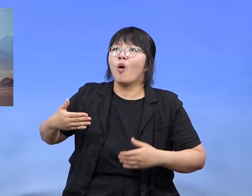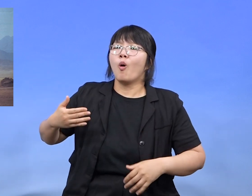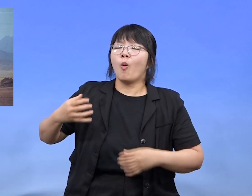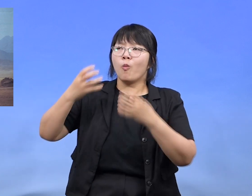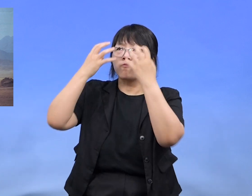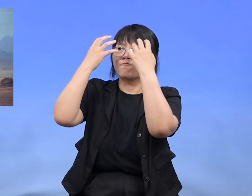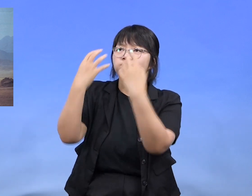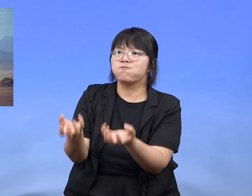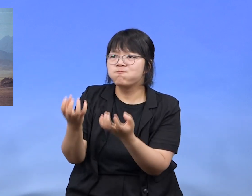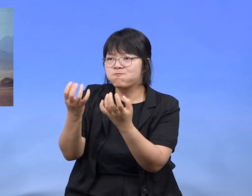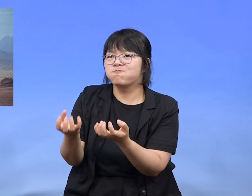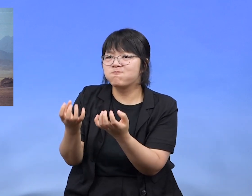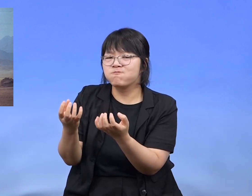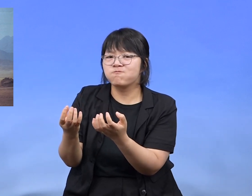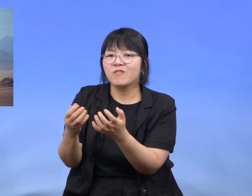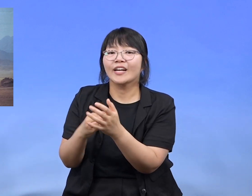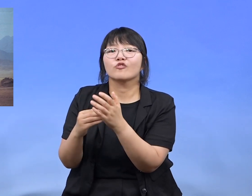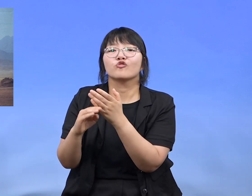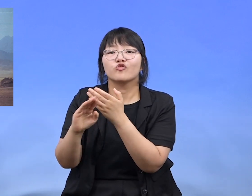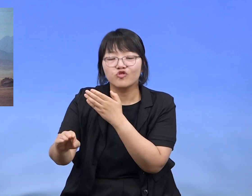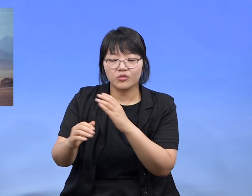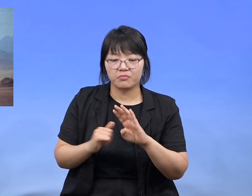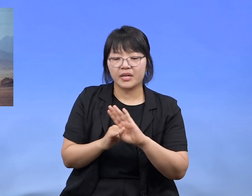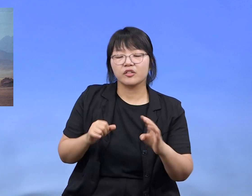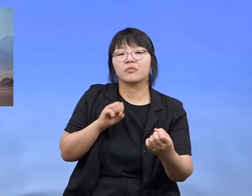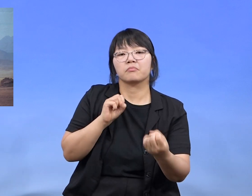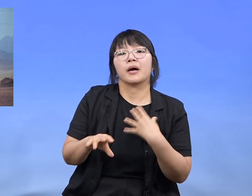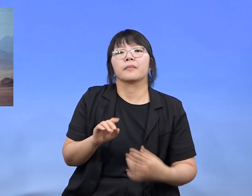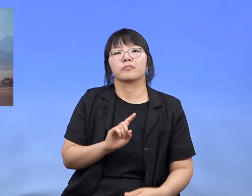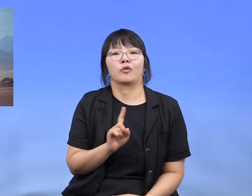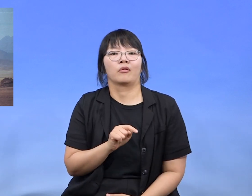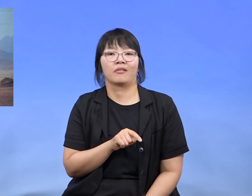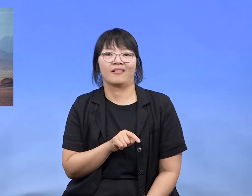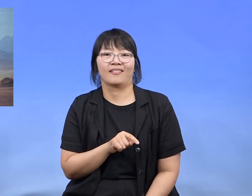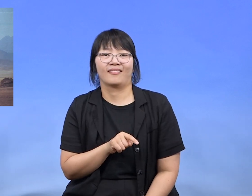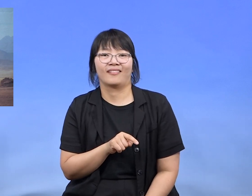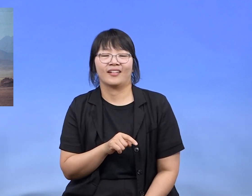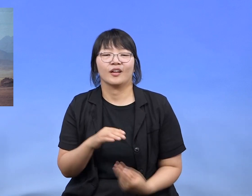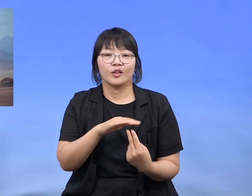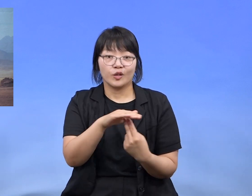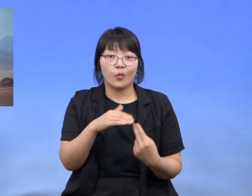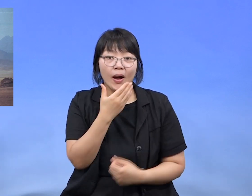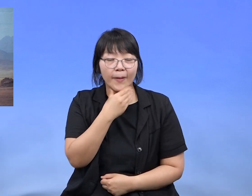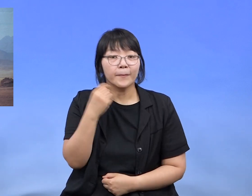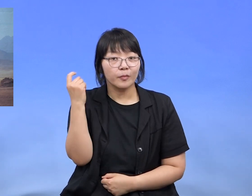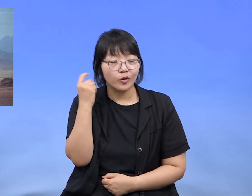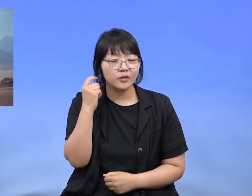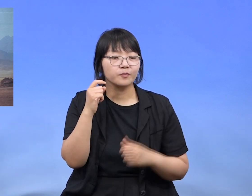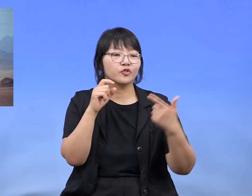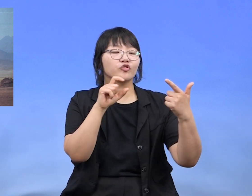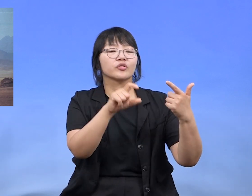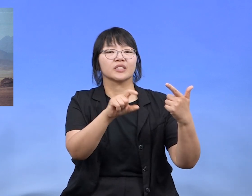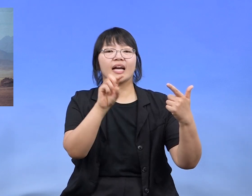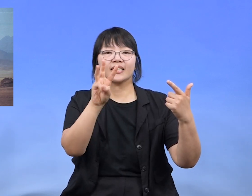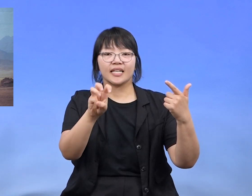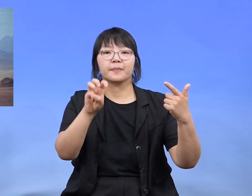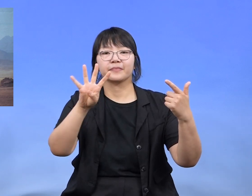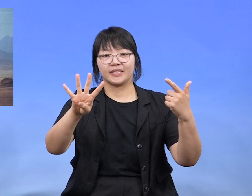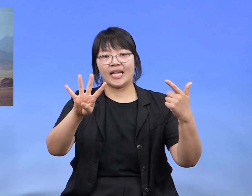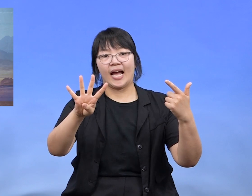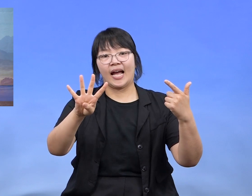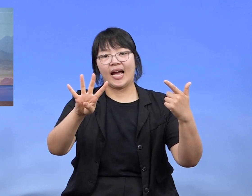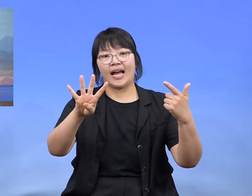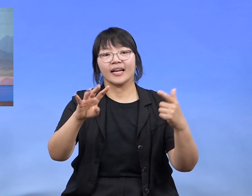이 기적을 체험한 후에 백성들이 어떤 반응을 보였습니까? 자, 요한복음 6장